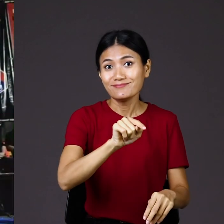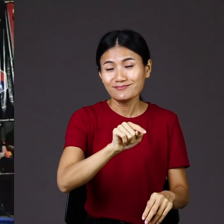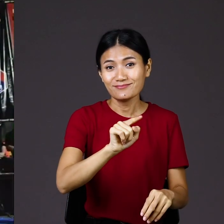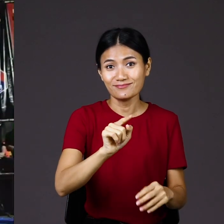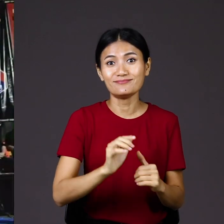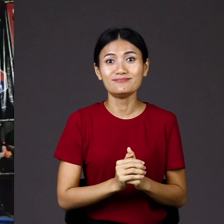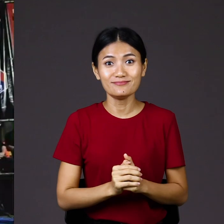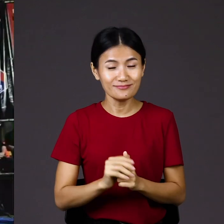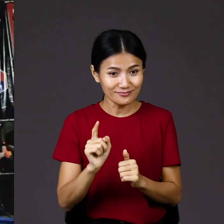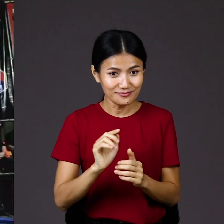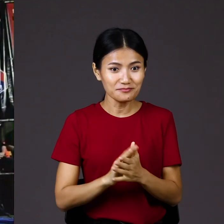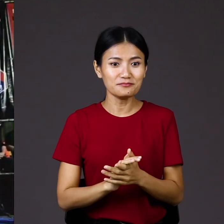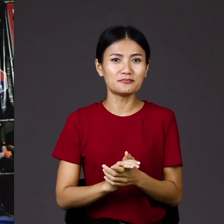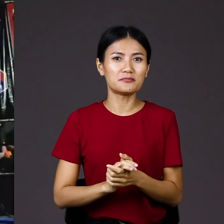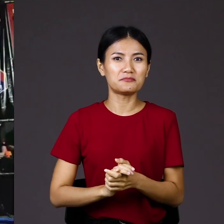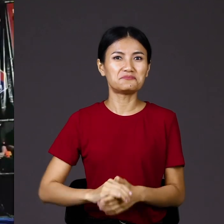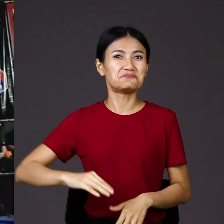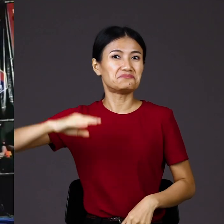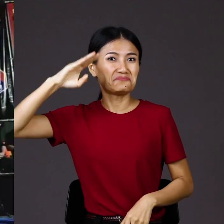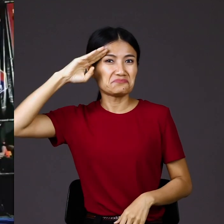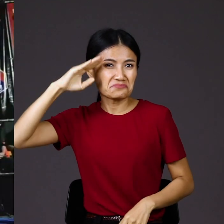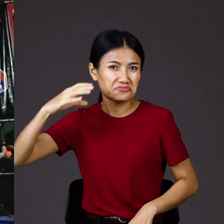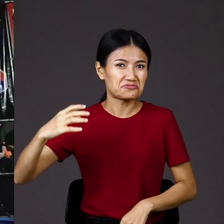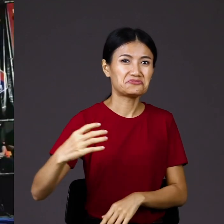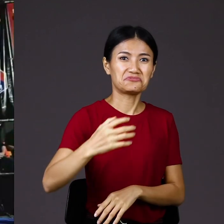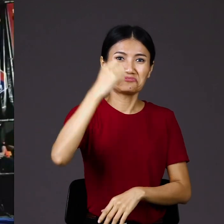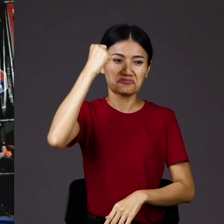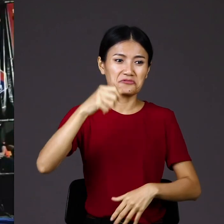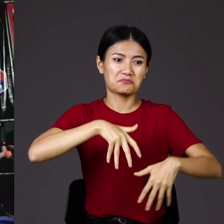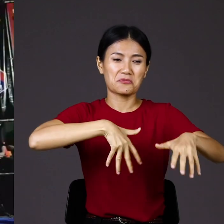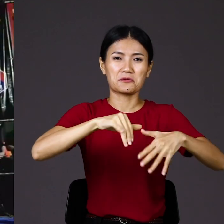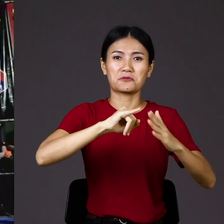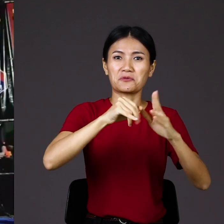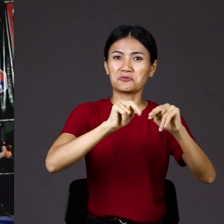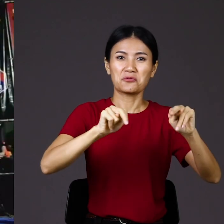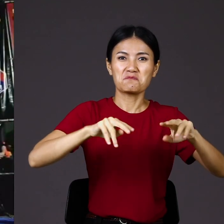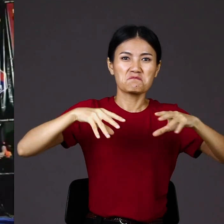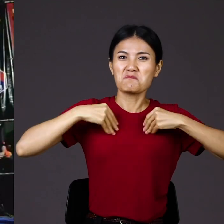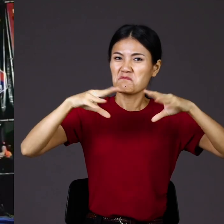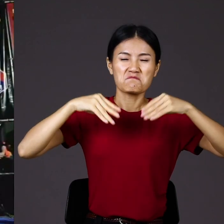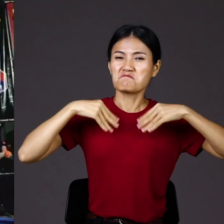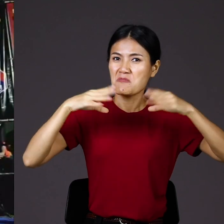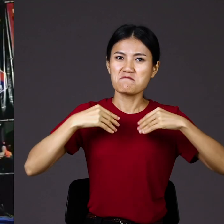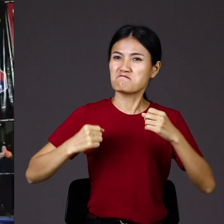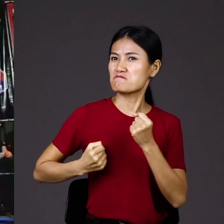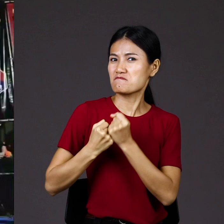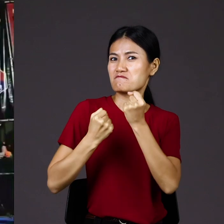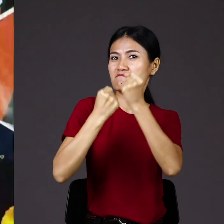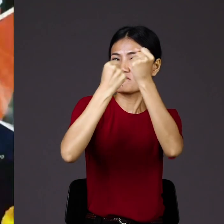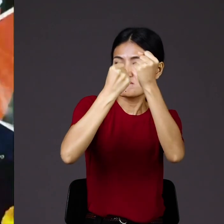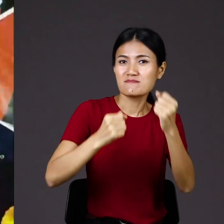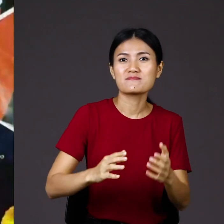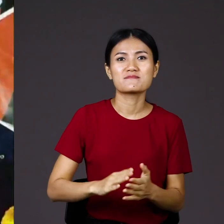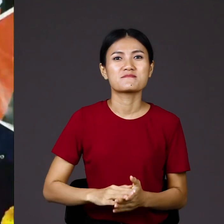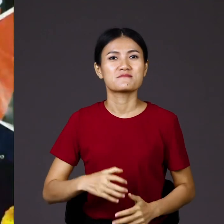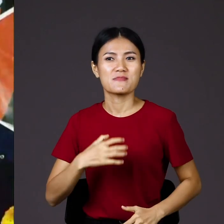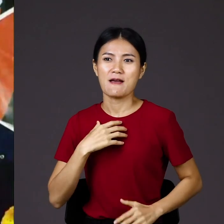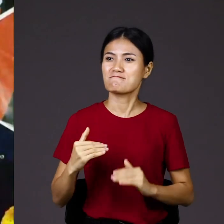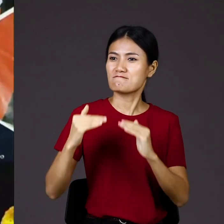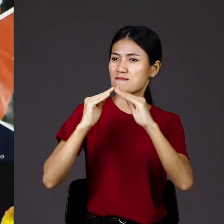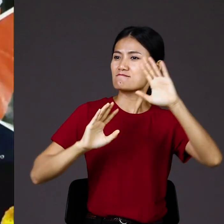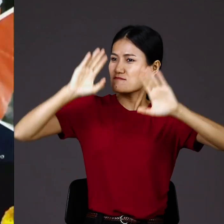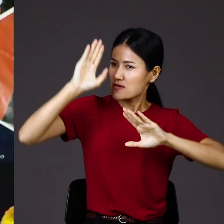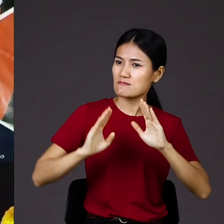สิ่งที่ตามมาก็คือการต่อสู้กับรัฐประหารการต่อสู้กับเผด็จการสืบทอดอำนาจการ